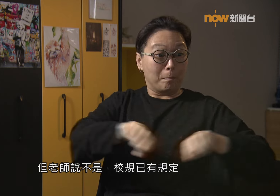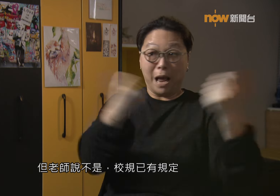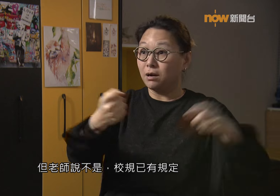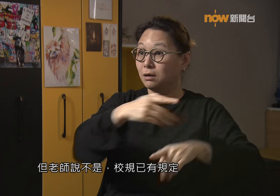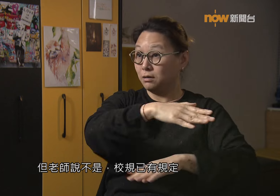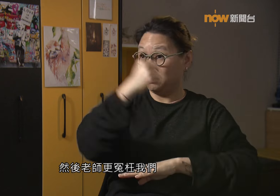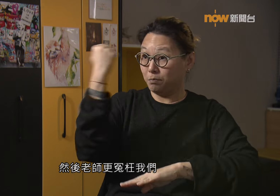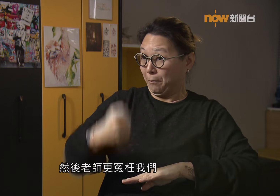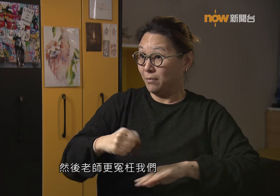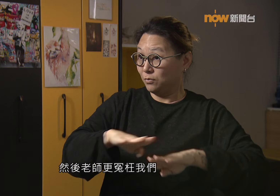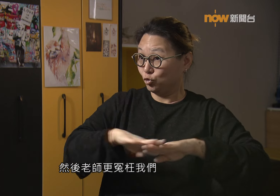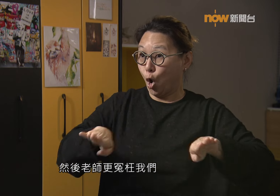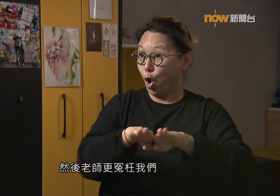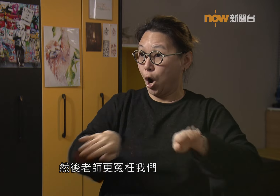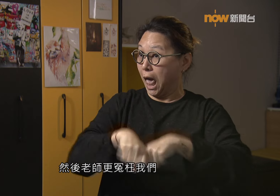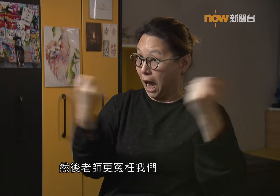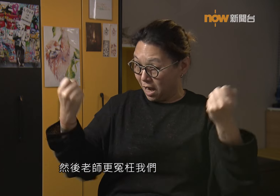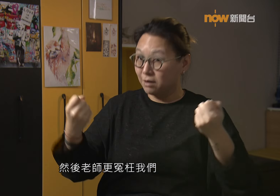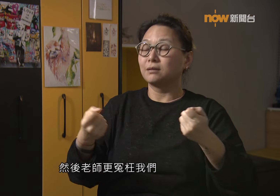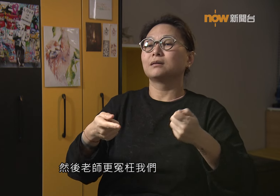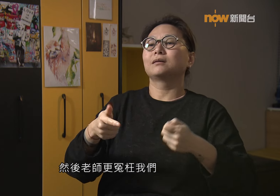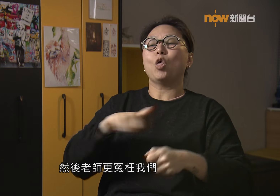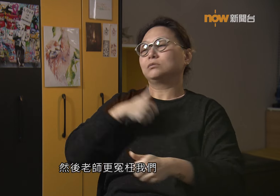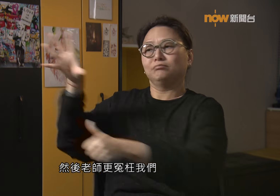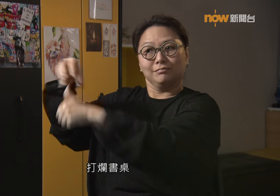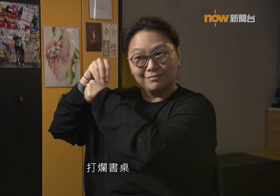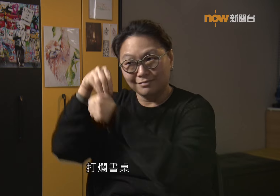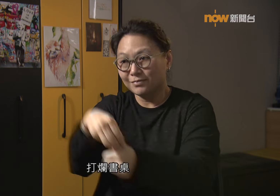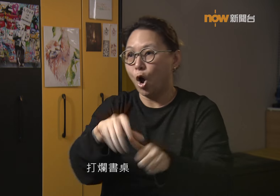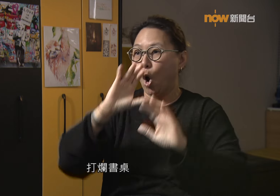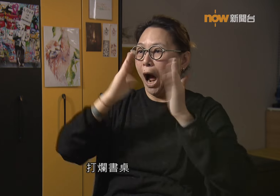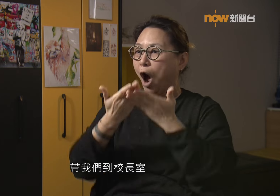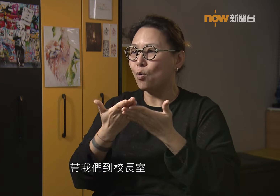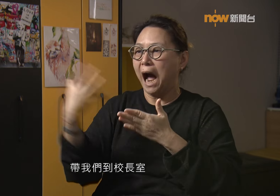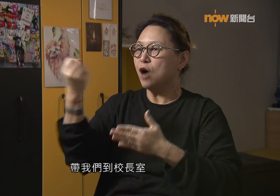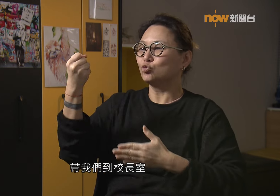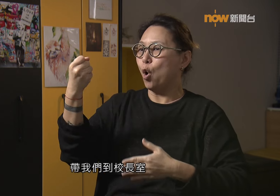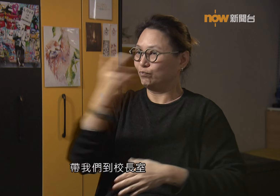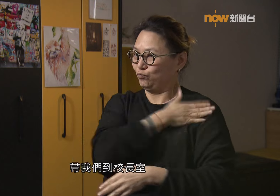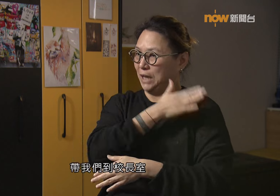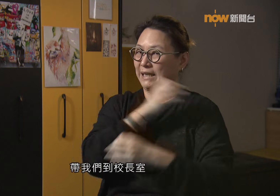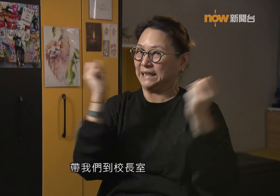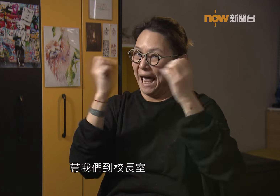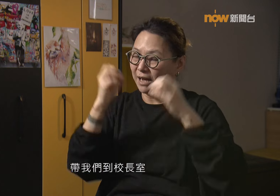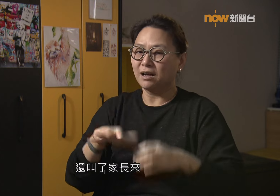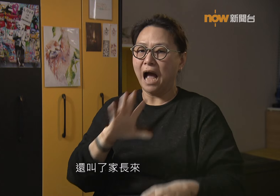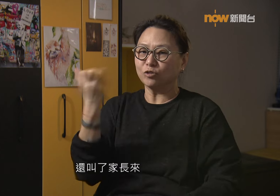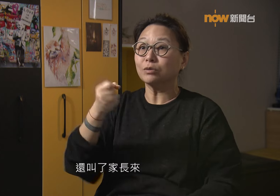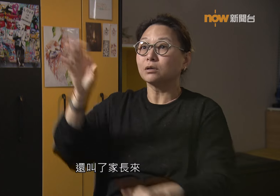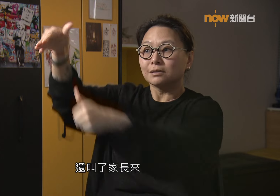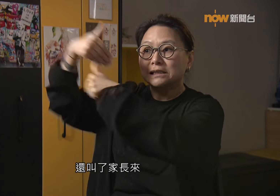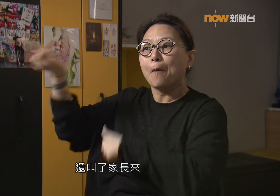啦。然後咧，個老師就屈我哋整爛張台，帶咗我哋去校長室嗰度傾，仲要嗌埋家長